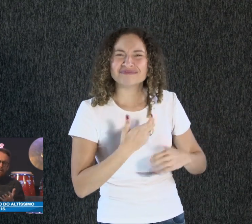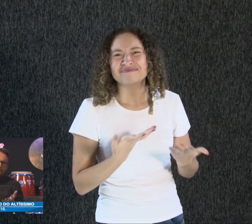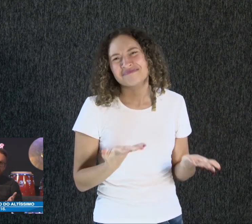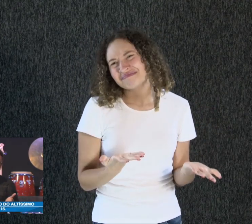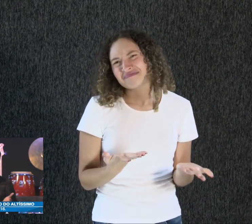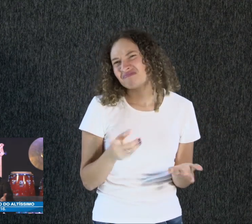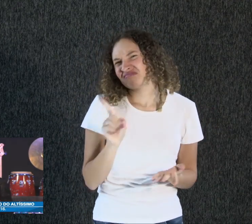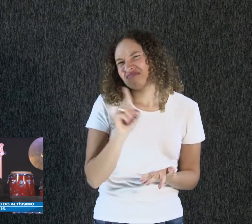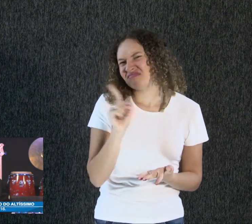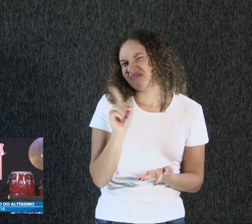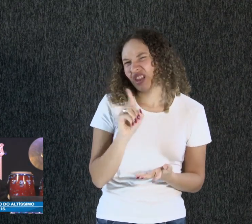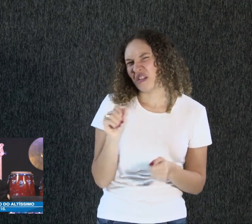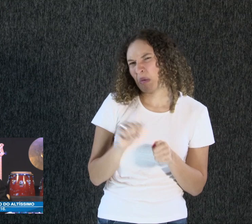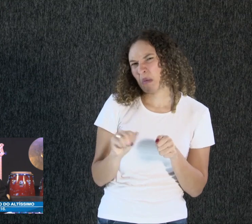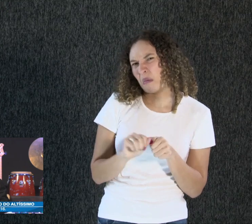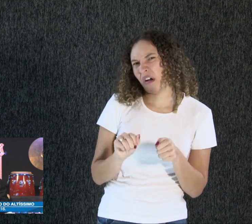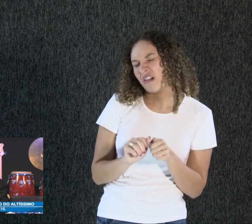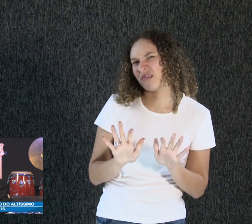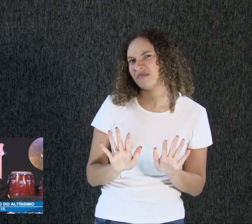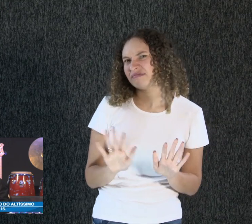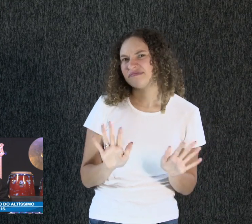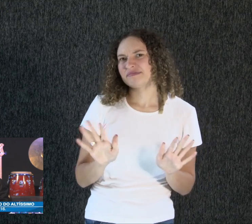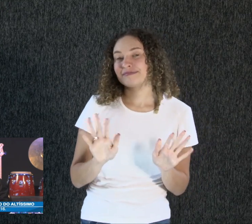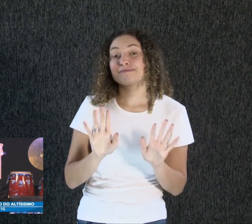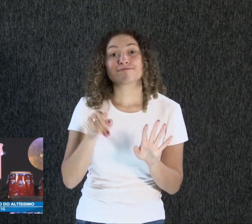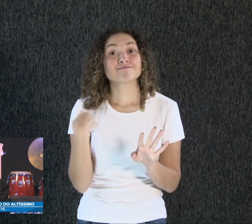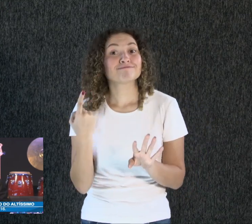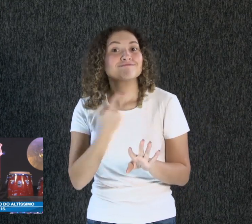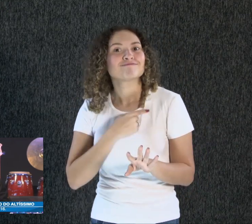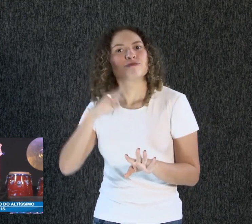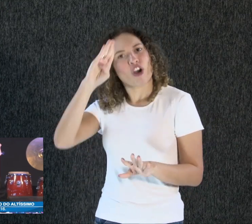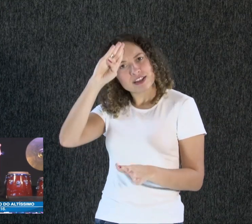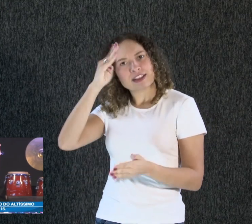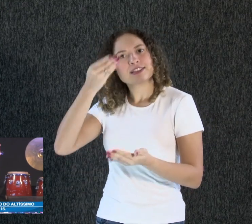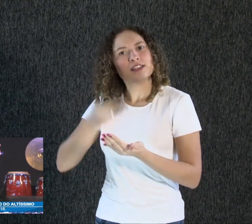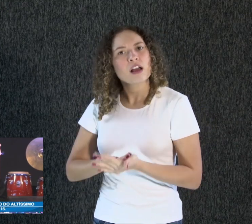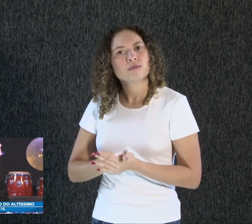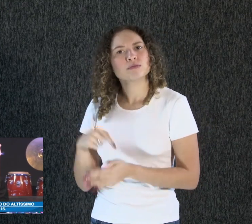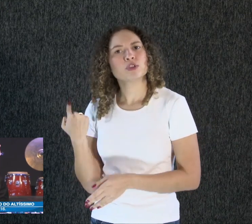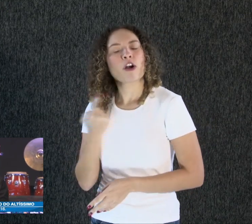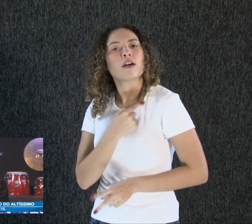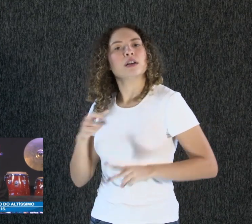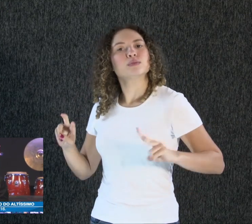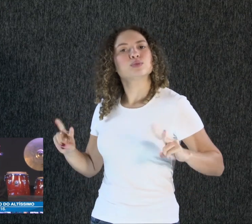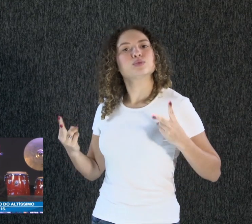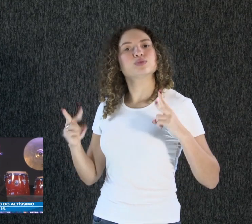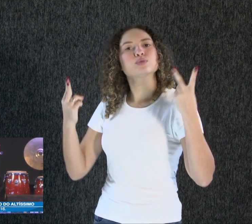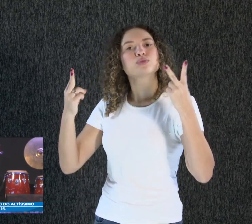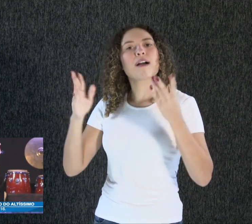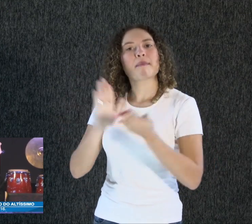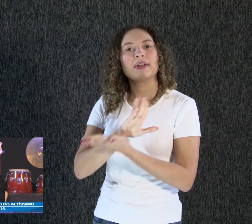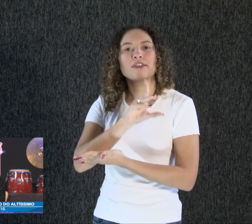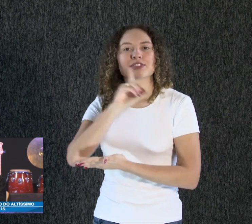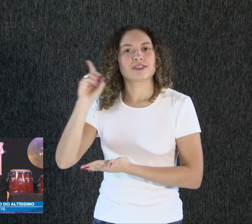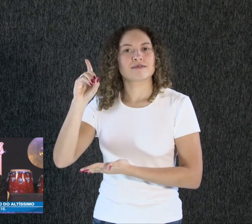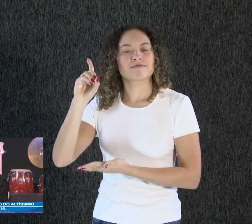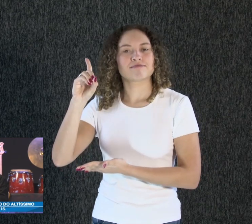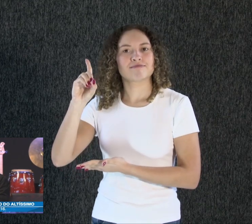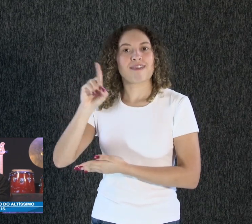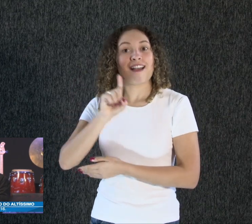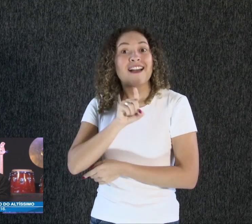isso seja bobagem, mas nós cremos e valorizamos a palavra de